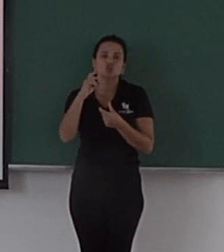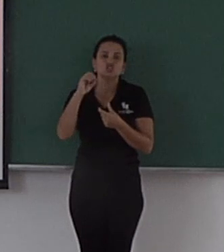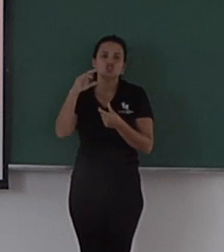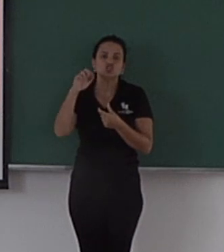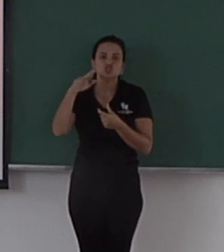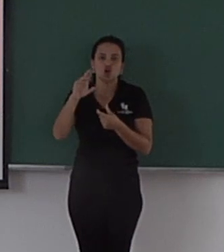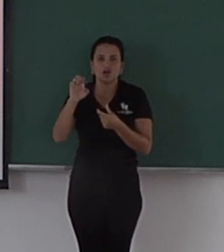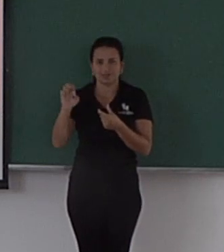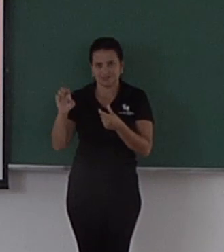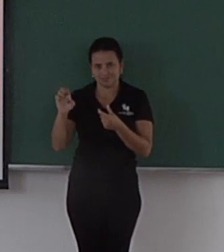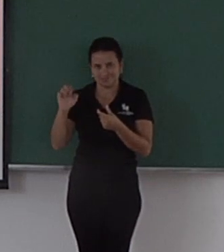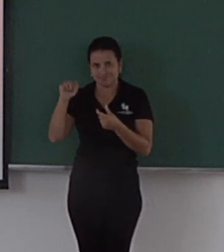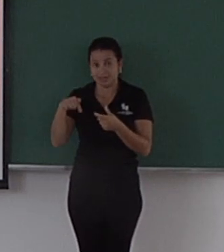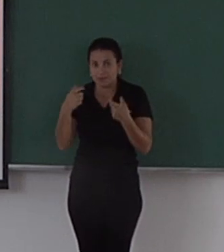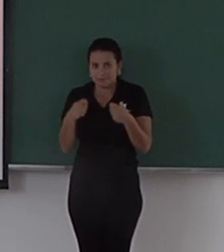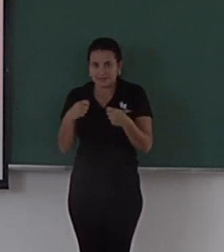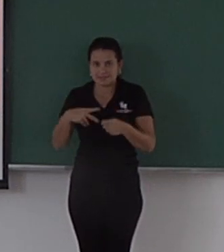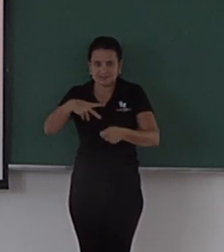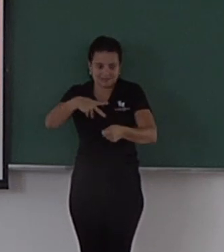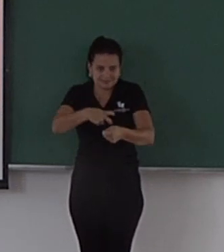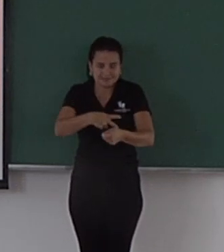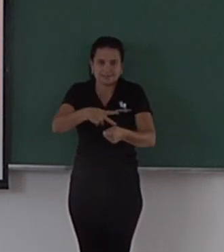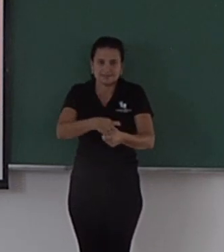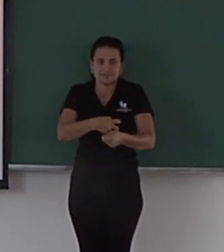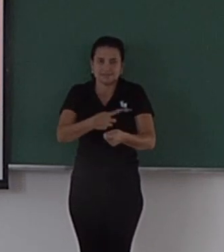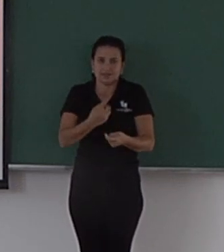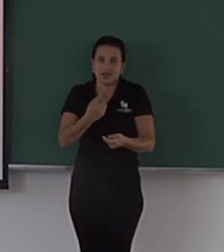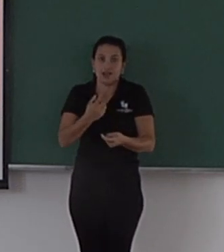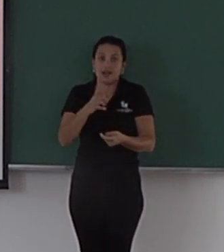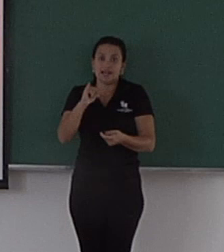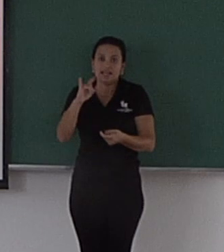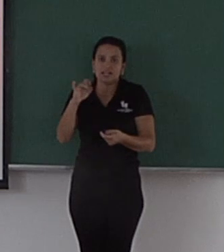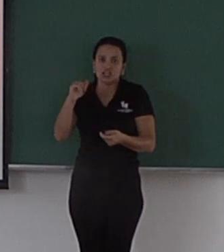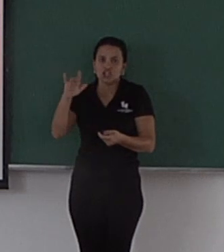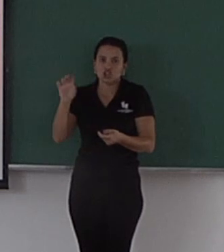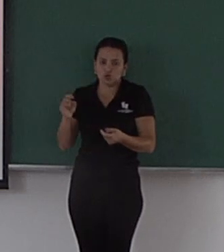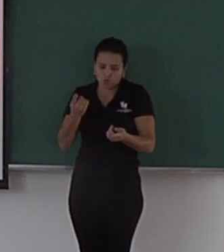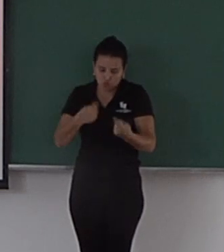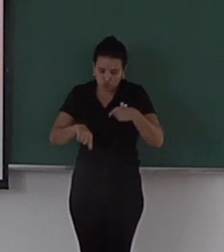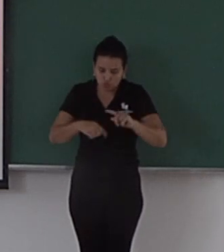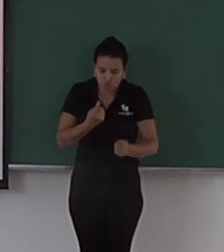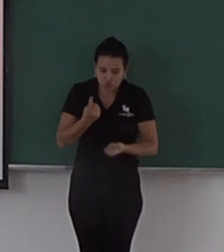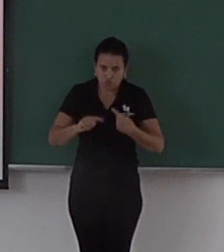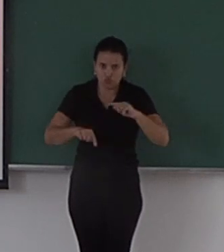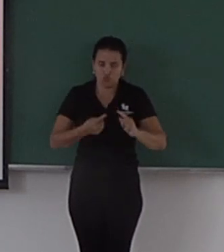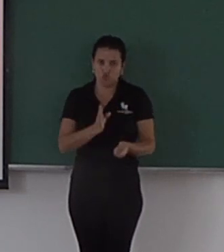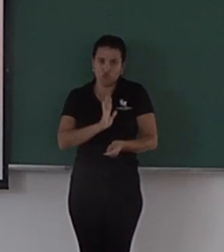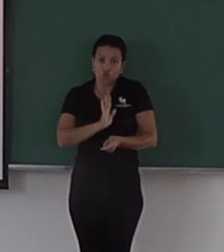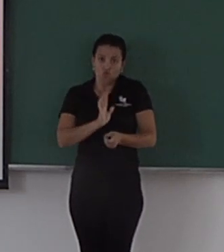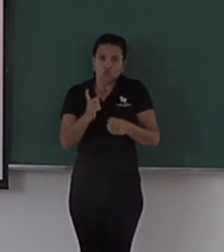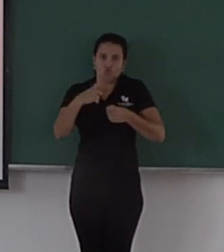Então, a gente tem que infundir bastante líquido nesse paciente, para ele poder, a hora que o coração funcionar, né? Por